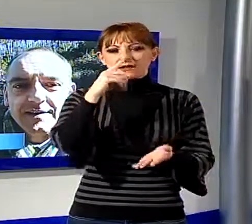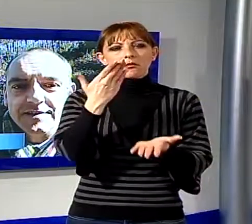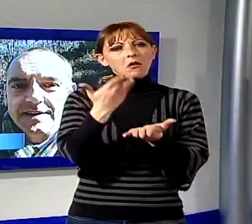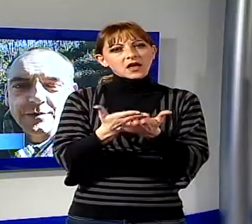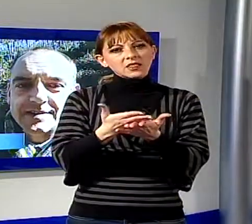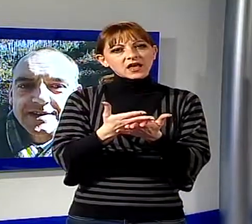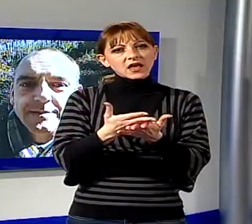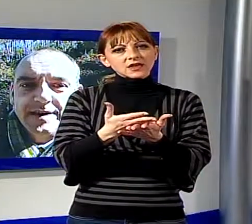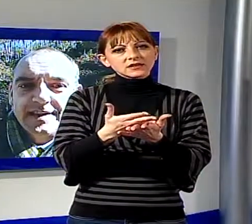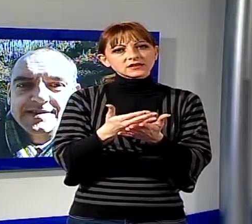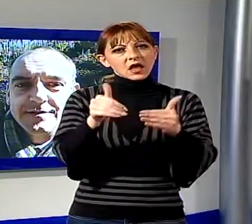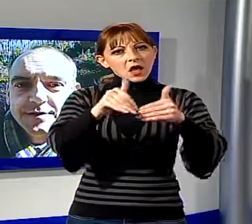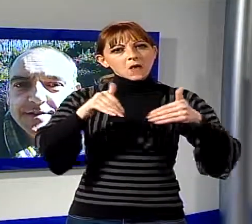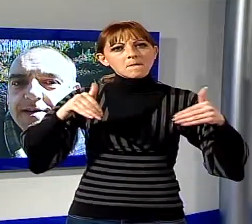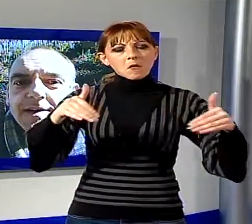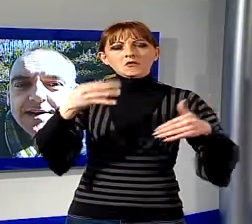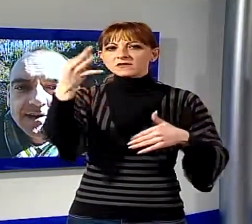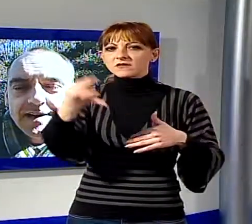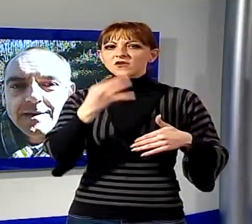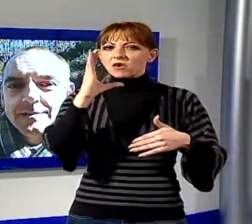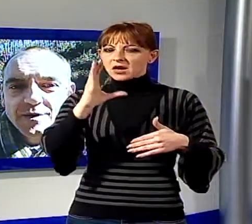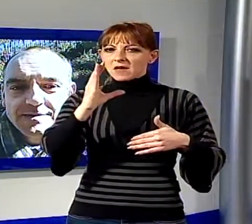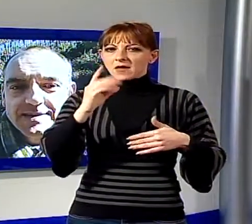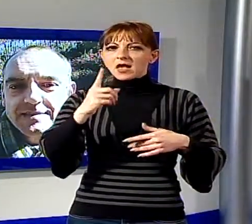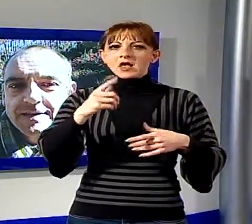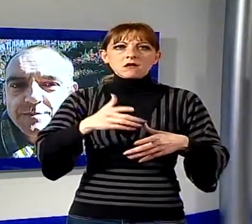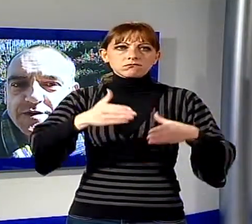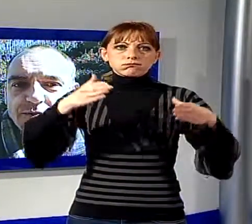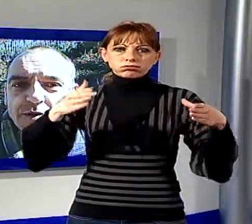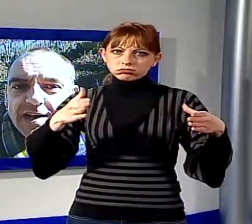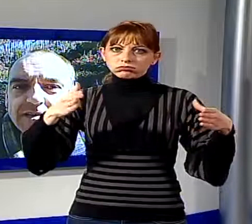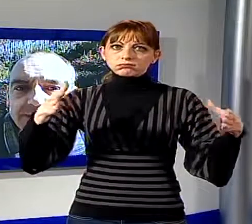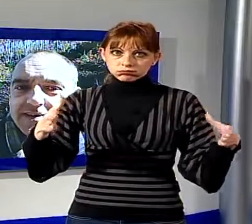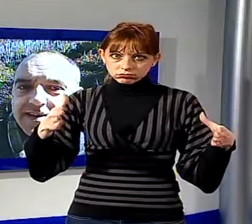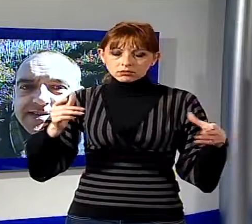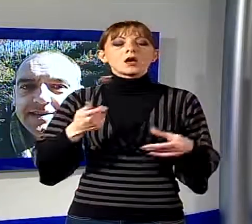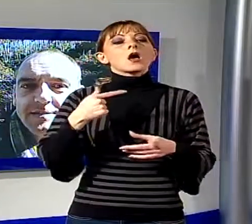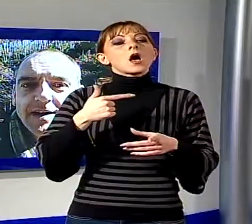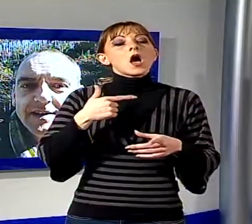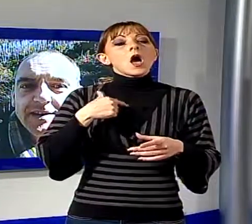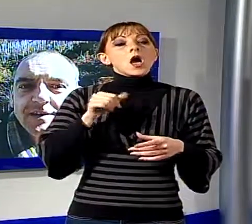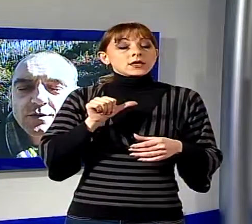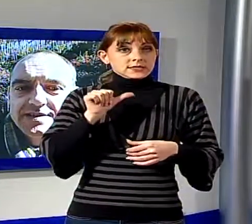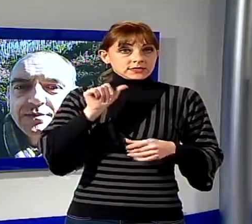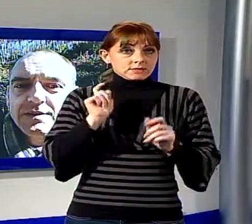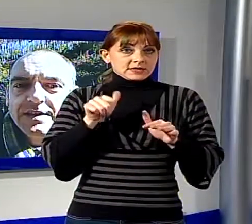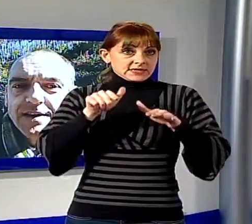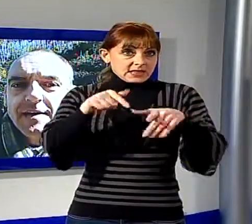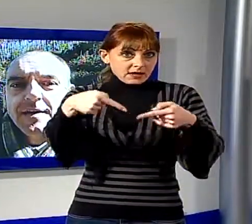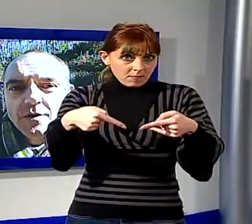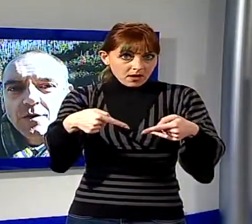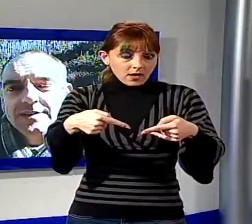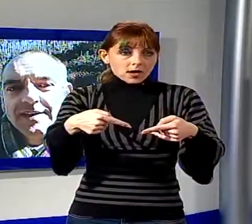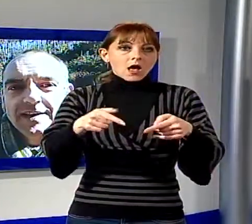venire a vedere queste bellezze fiorite. Dalla prossima settimana, dal prossimo weekend, per 3 settimane